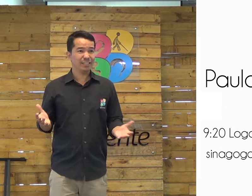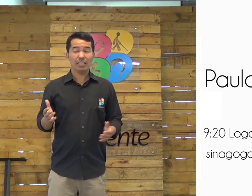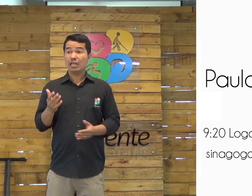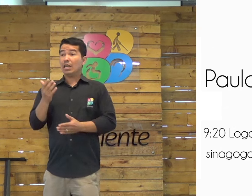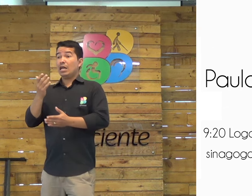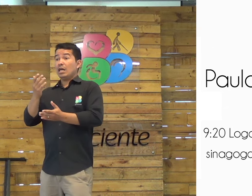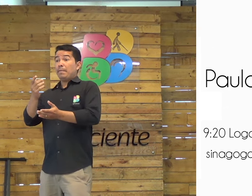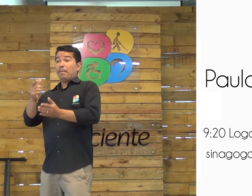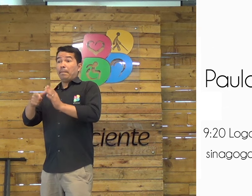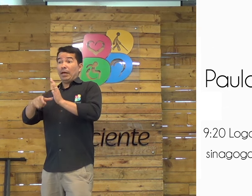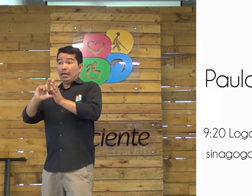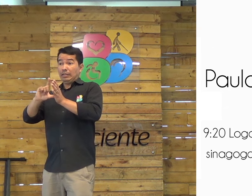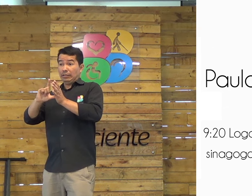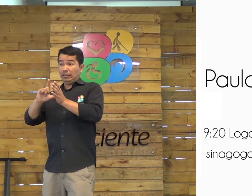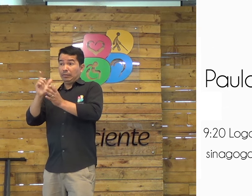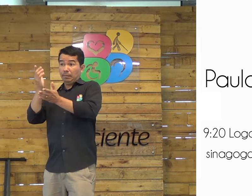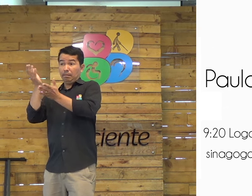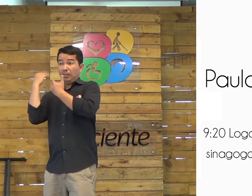né?